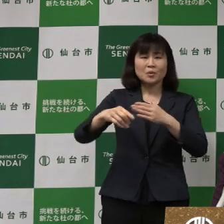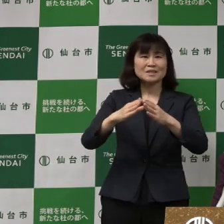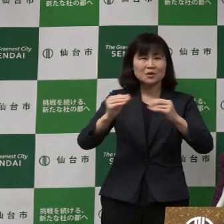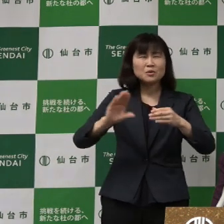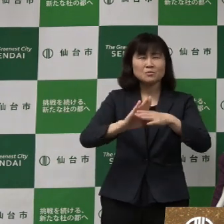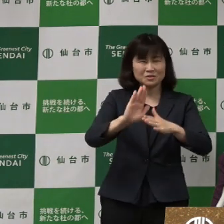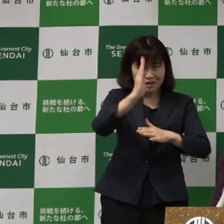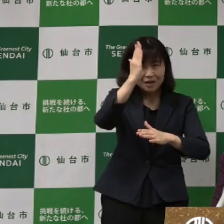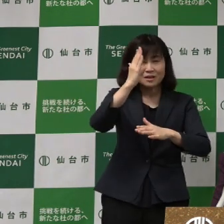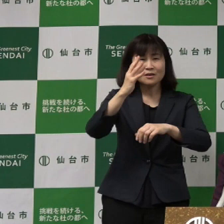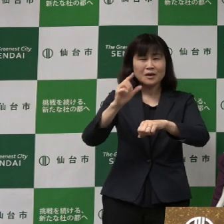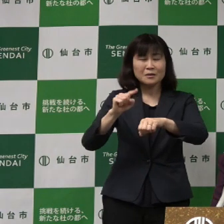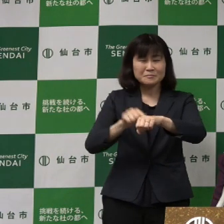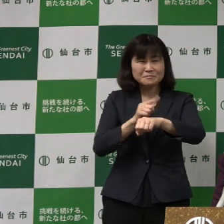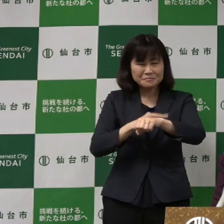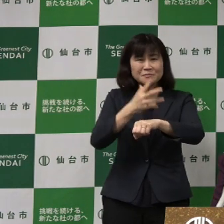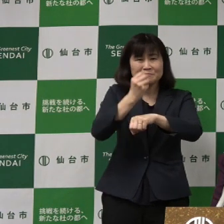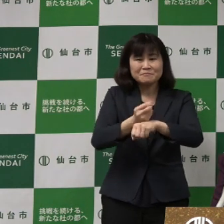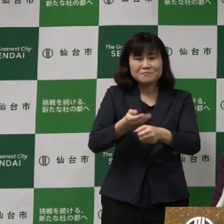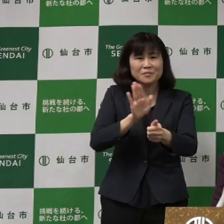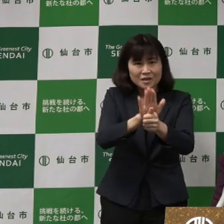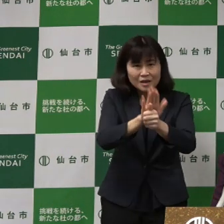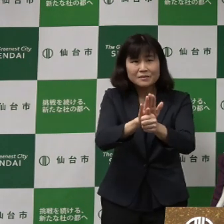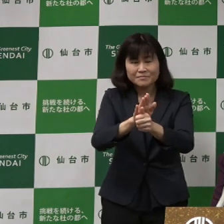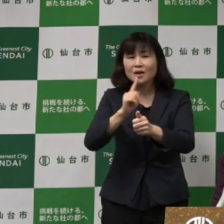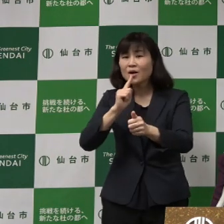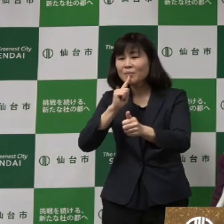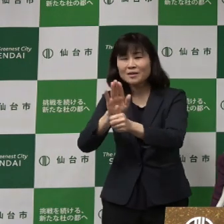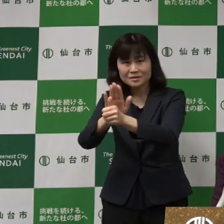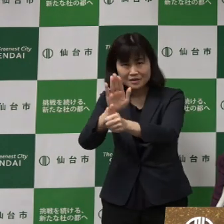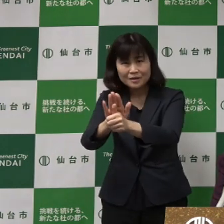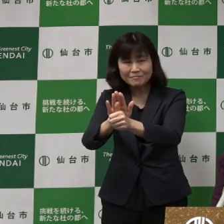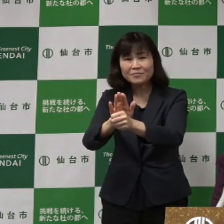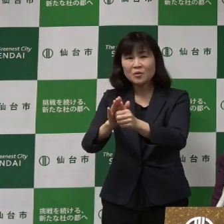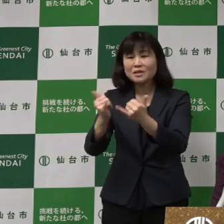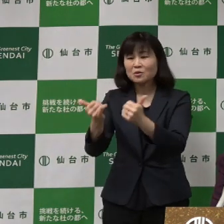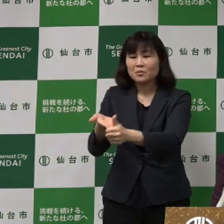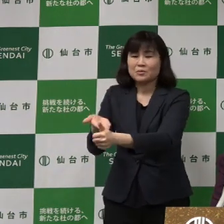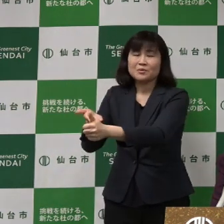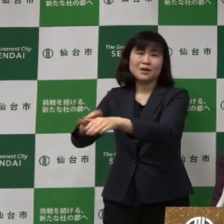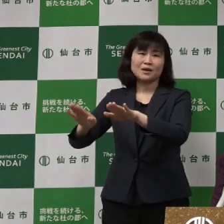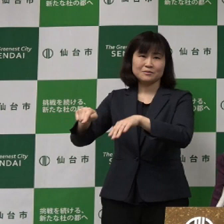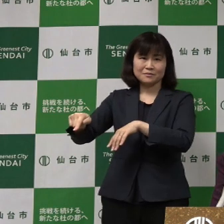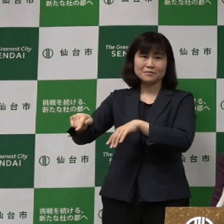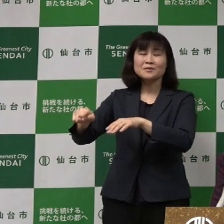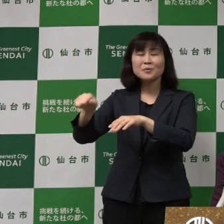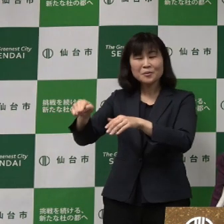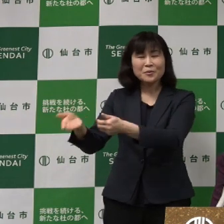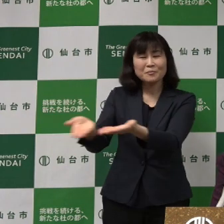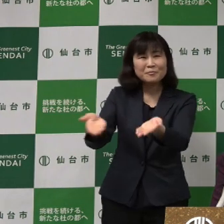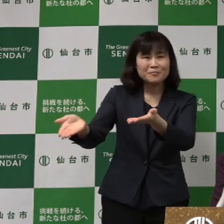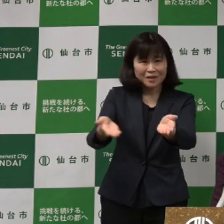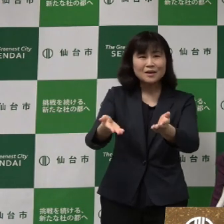力者を学校に派遣しているんですが、こういう人たちをさらに活用してですね、学校でも安心して過